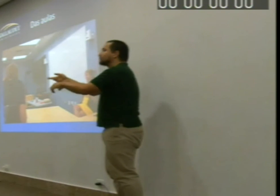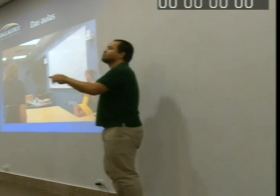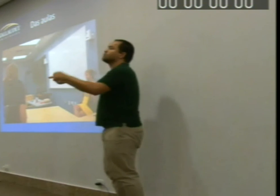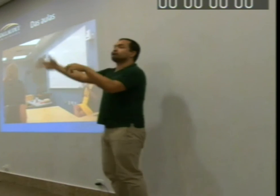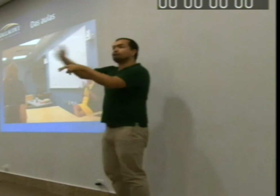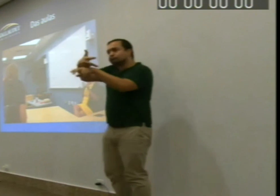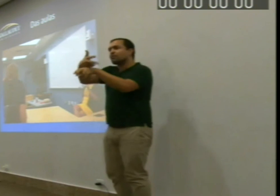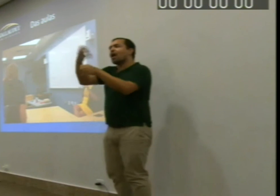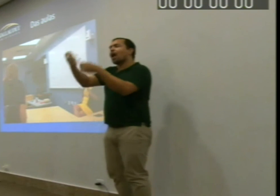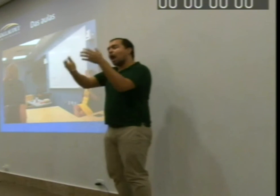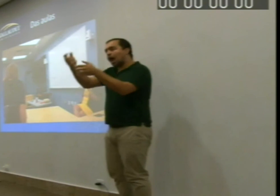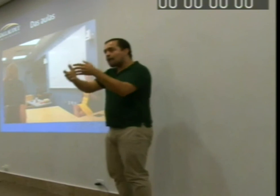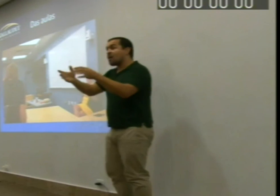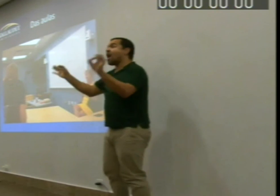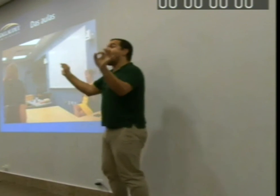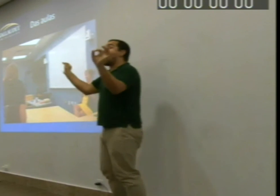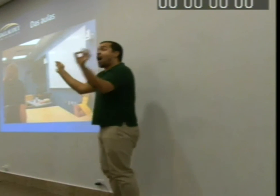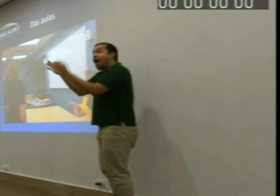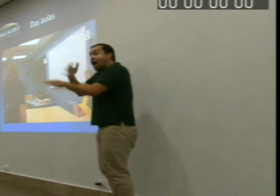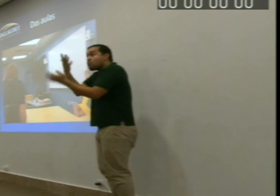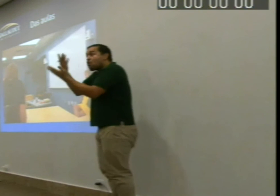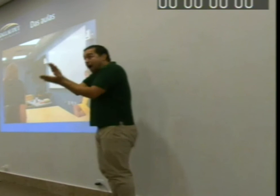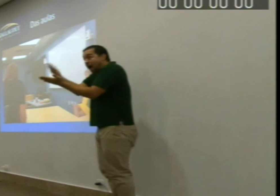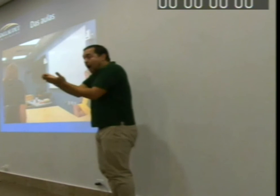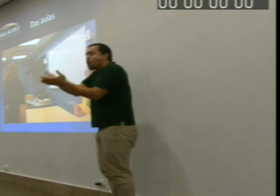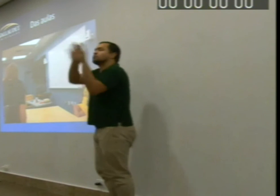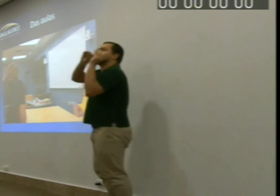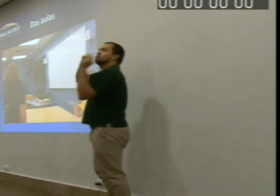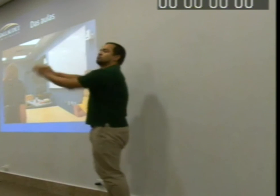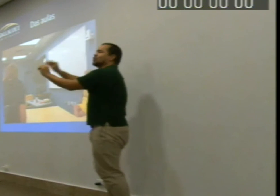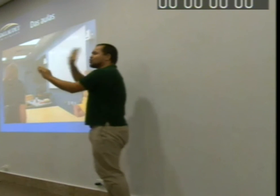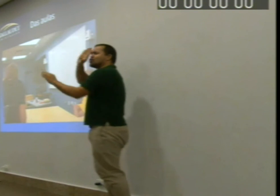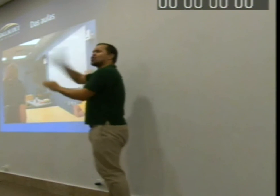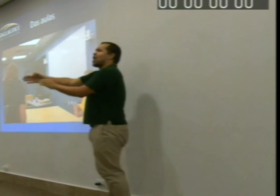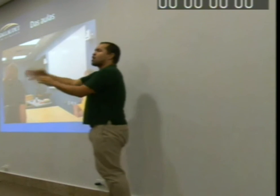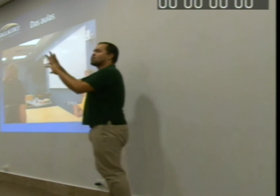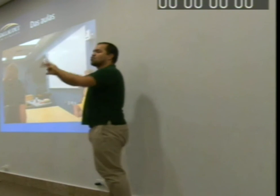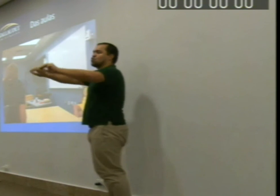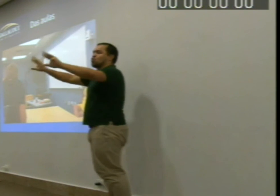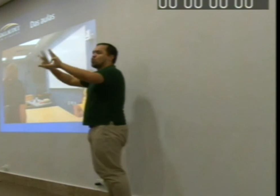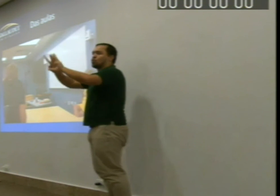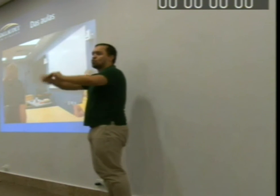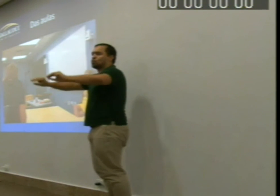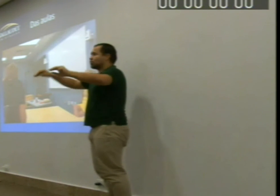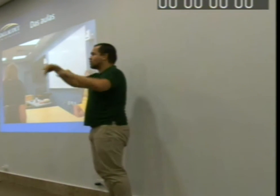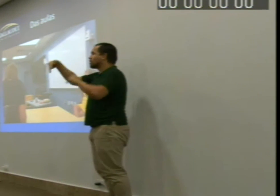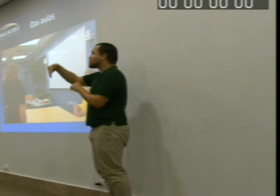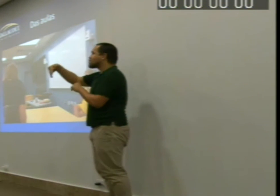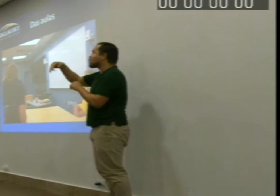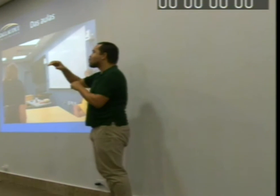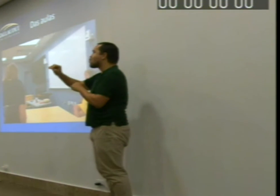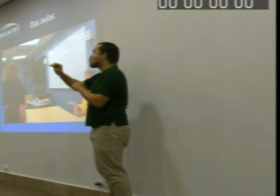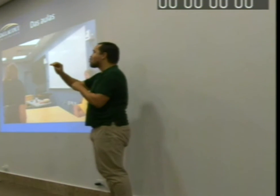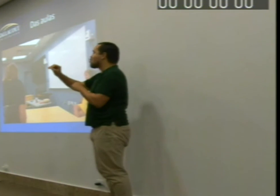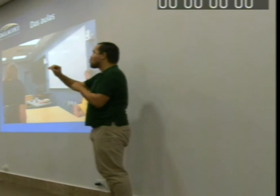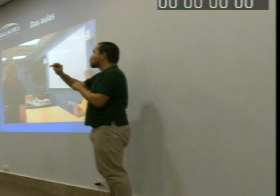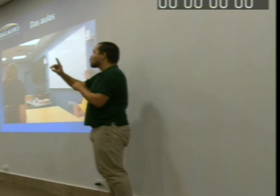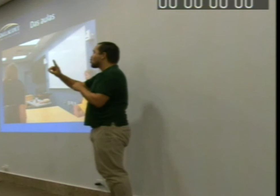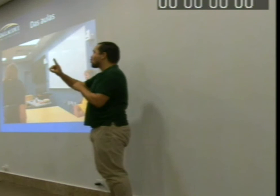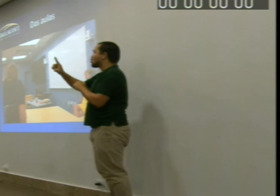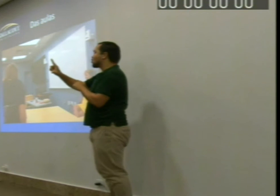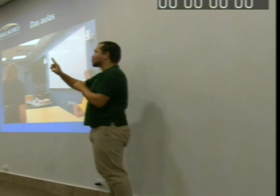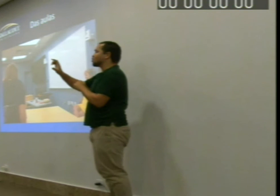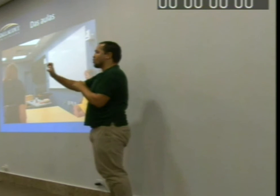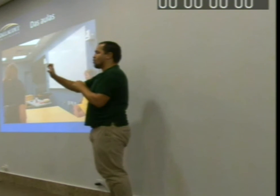focalizava naquele movimento se mudava de ângulo também então acabou acabando a aula já ficava no mudo